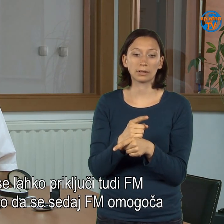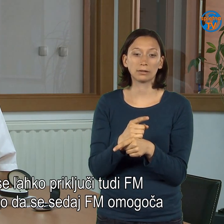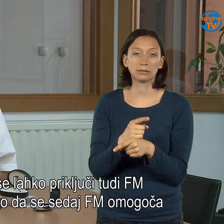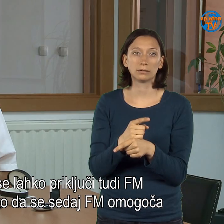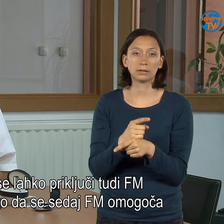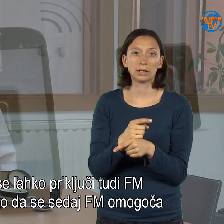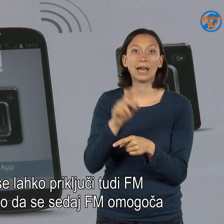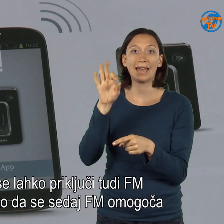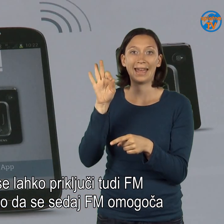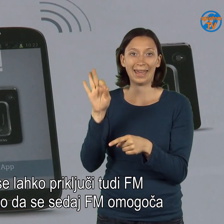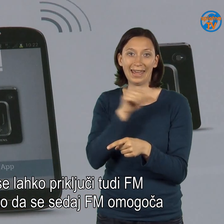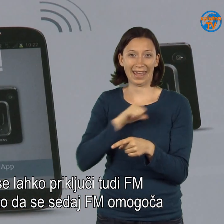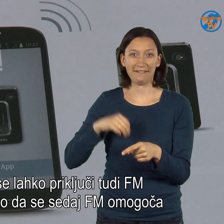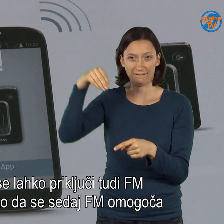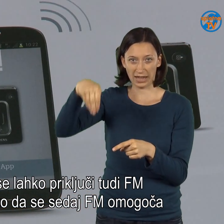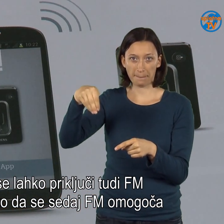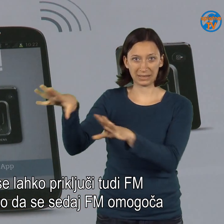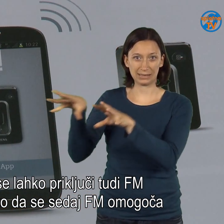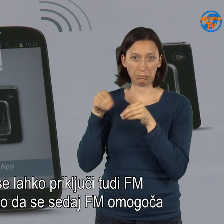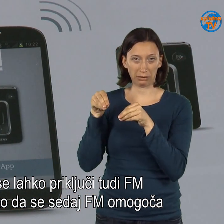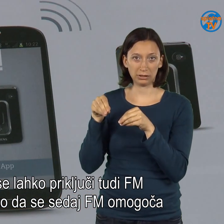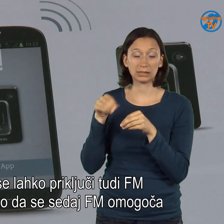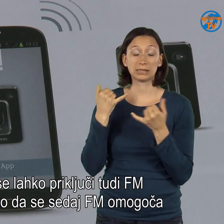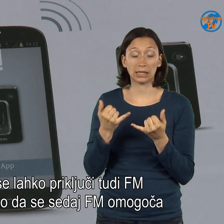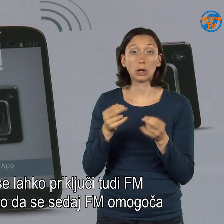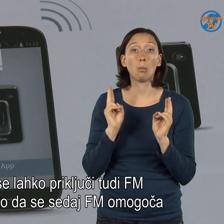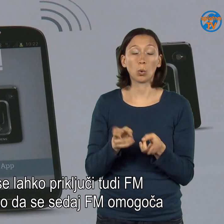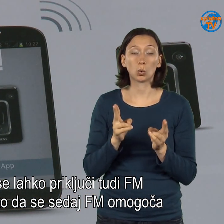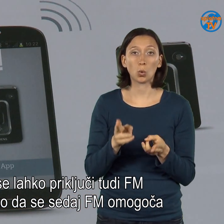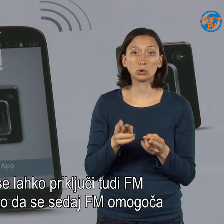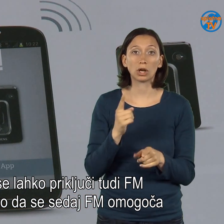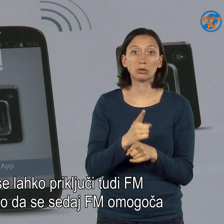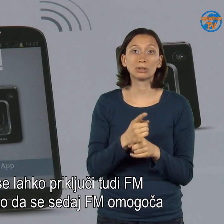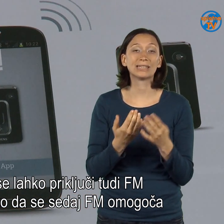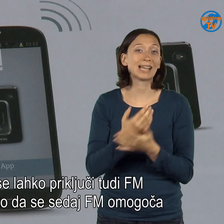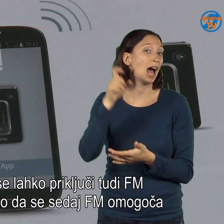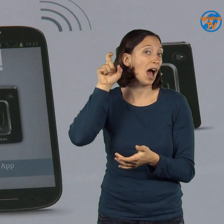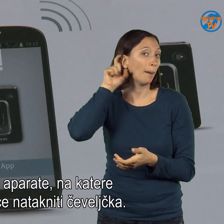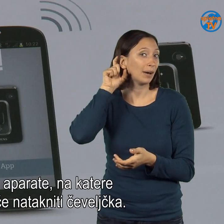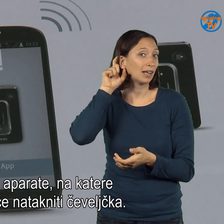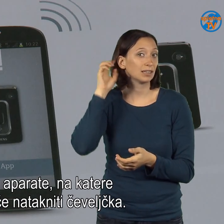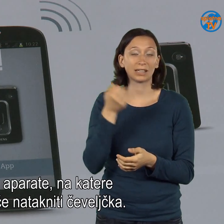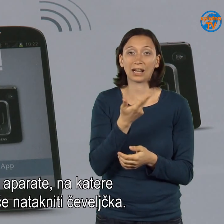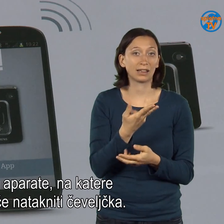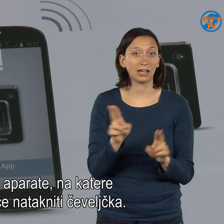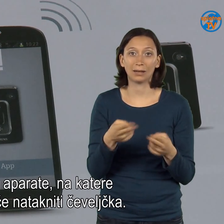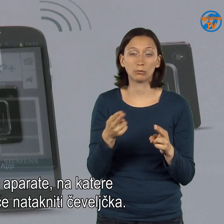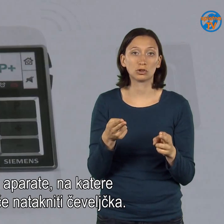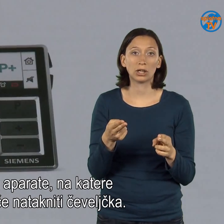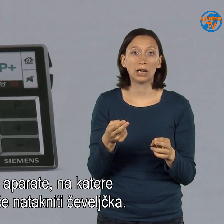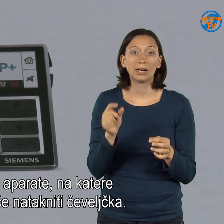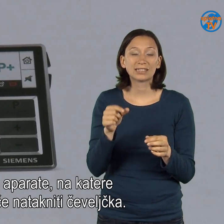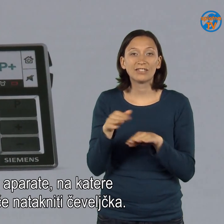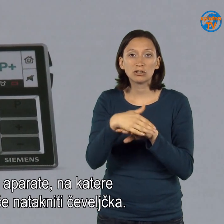FM sprejemnik, tako da sedaj se omogoča tudi za aparate, na katere ni mogoče